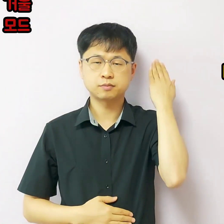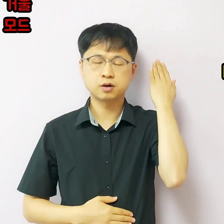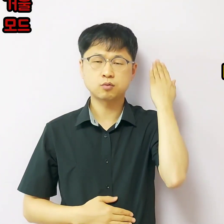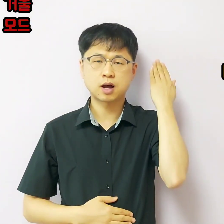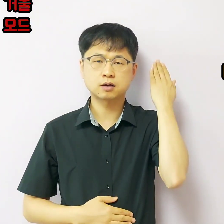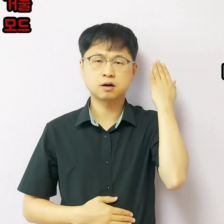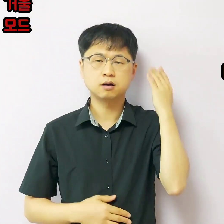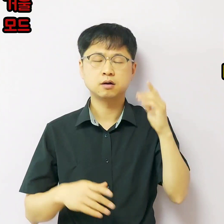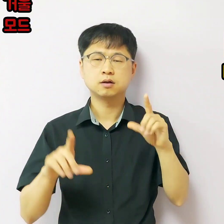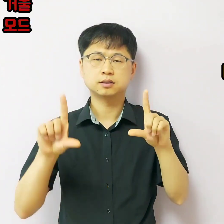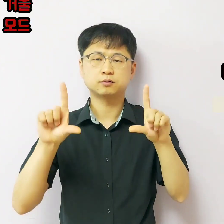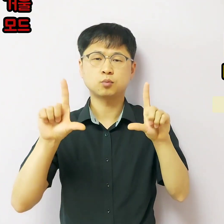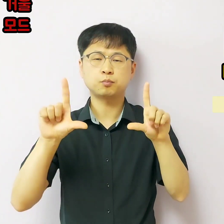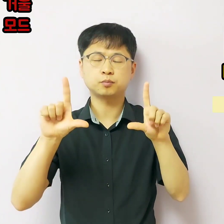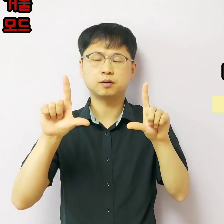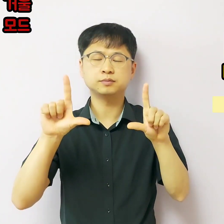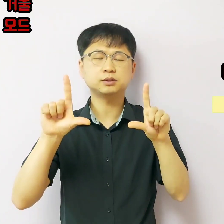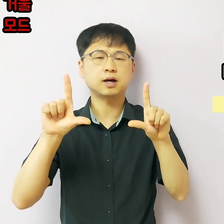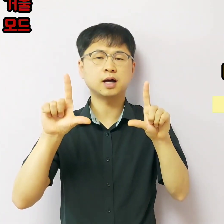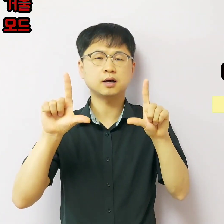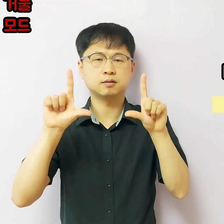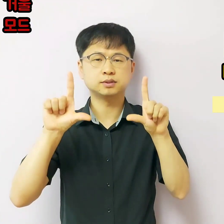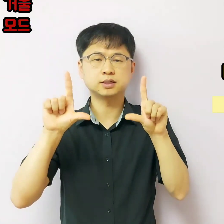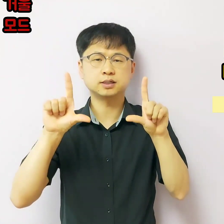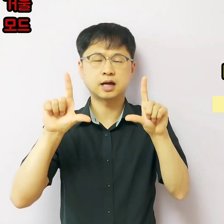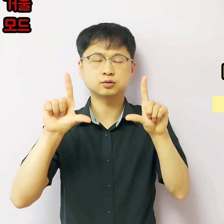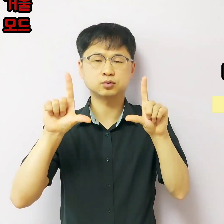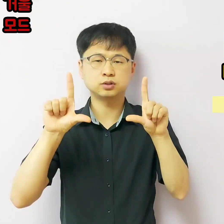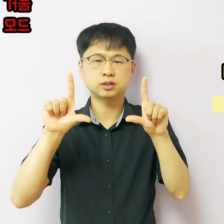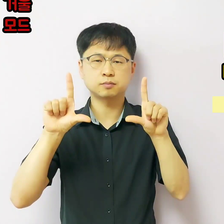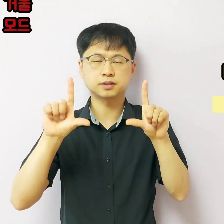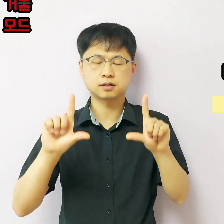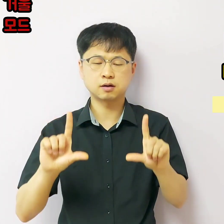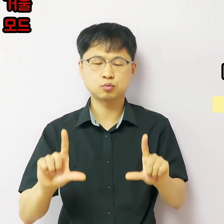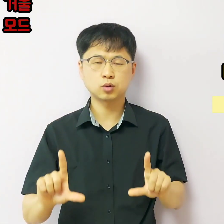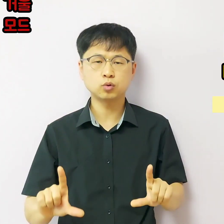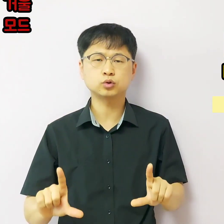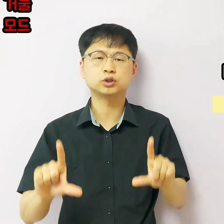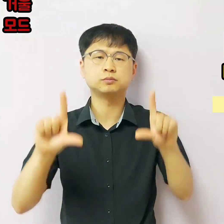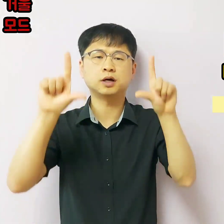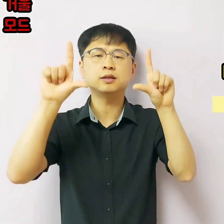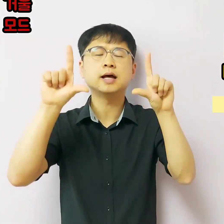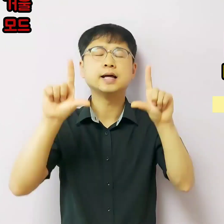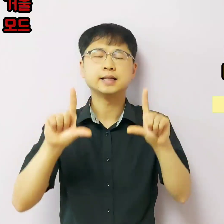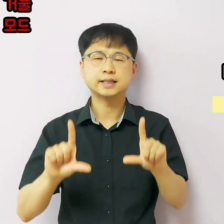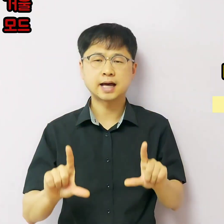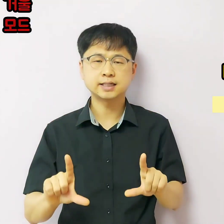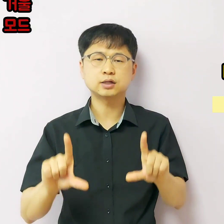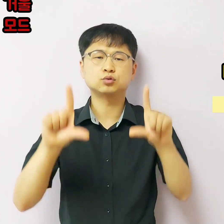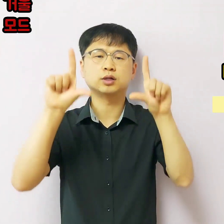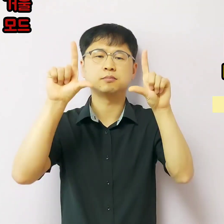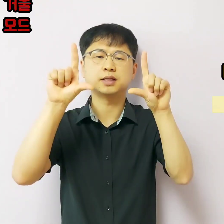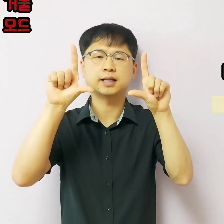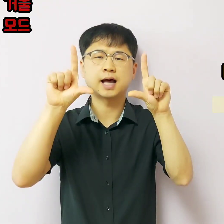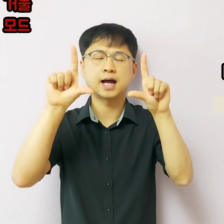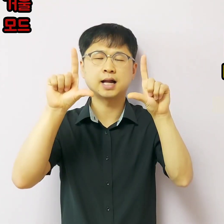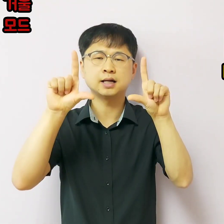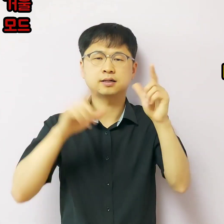하면 과거, 그 다음 엄지와 검지를 양손을 이렇게 펴서 위로 올려주시면 날이란 수어가 됩니다. 날,